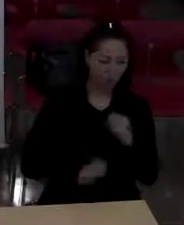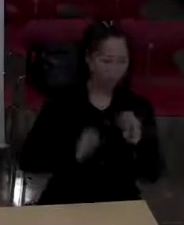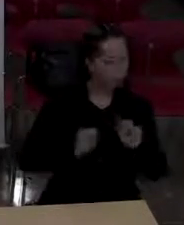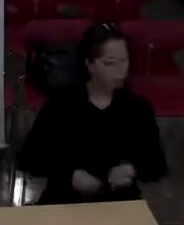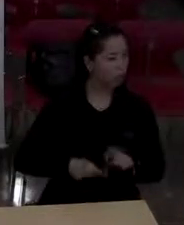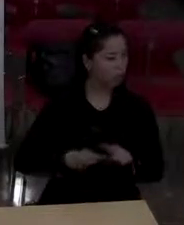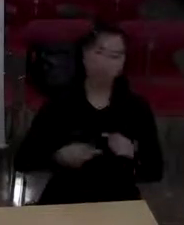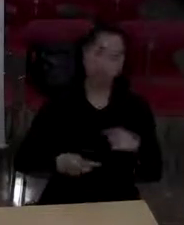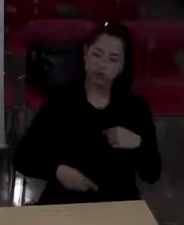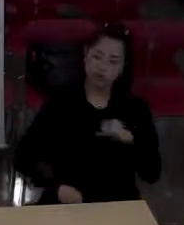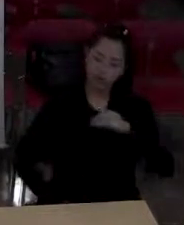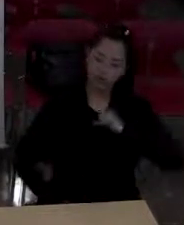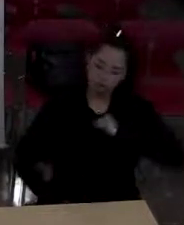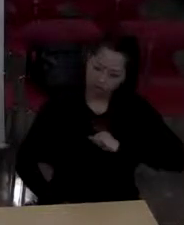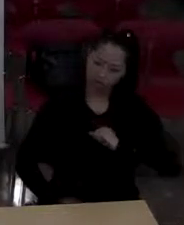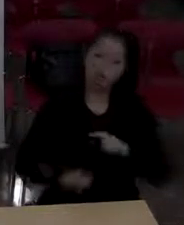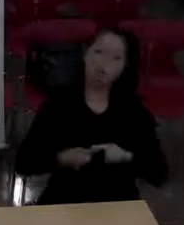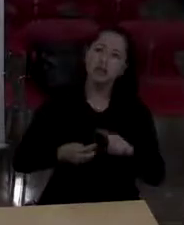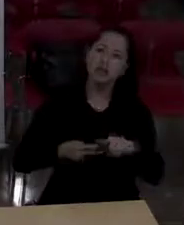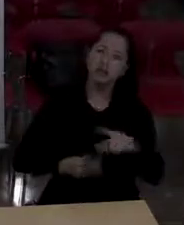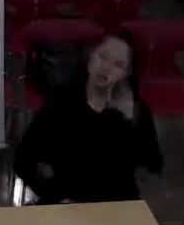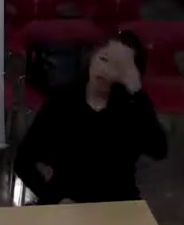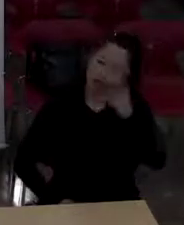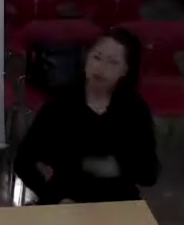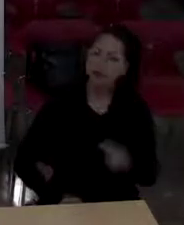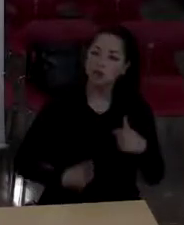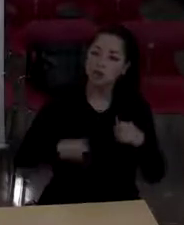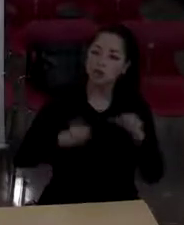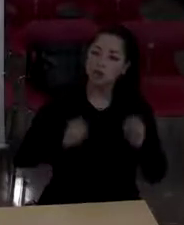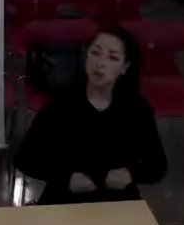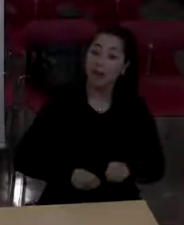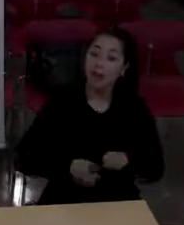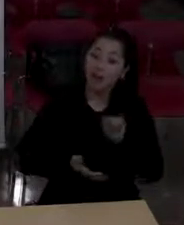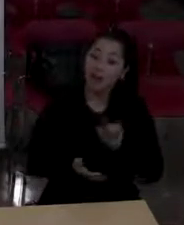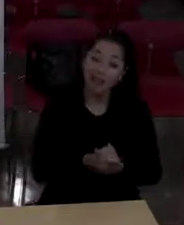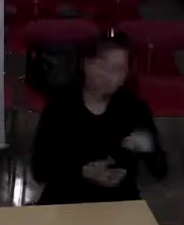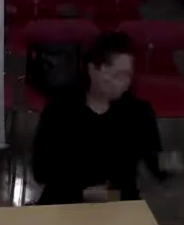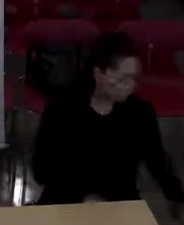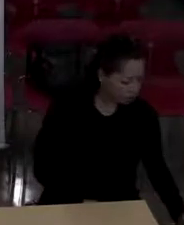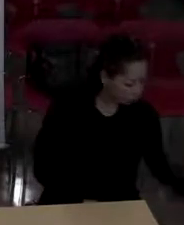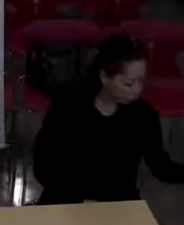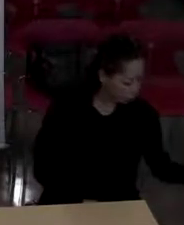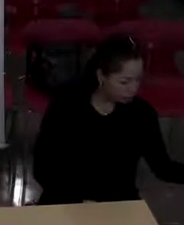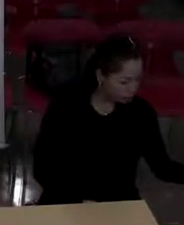decisiones y adquieran confianza en sus propias ideas desde temprana edad.